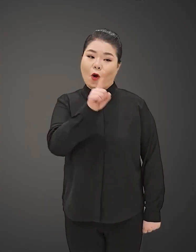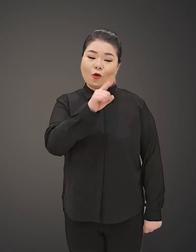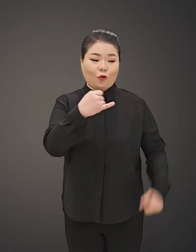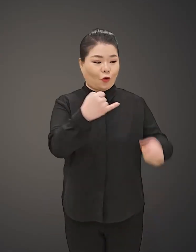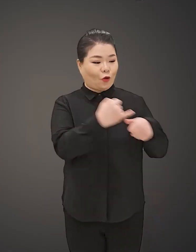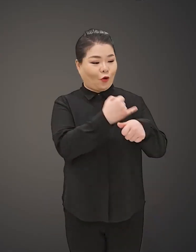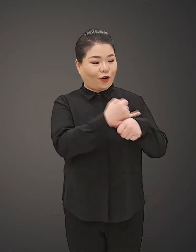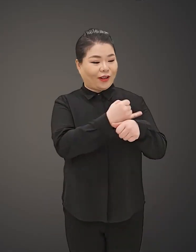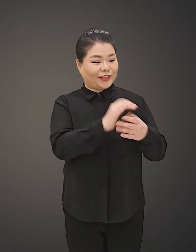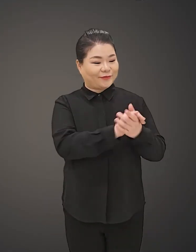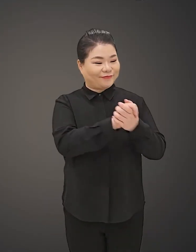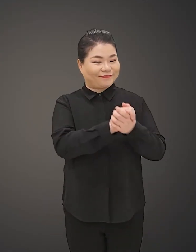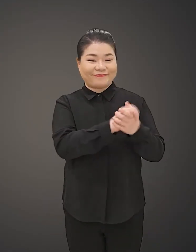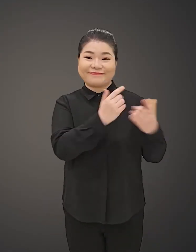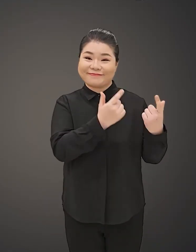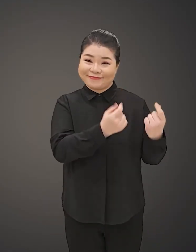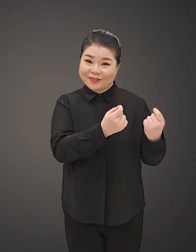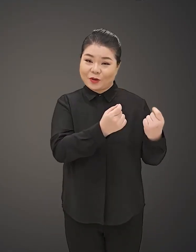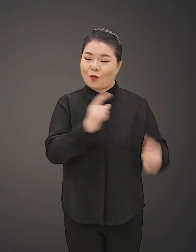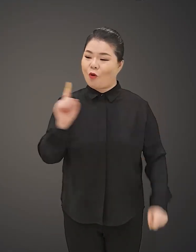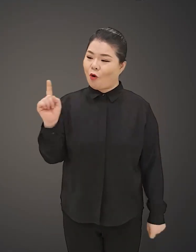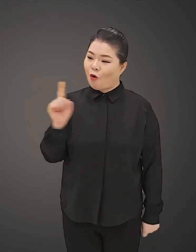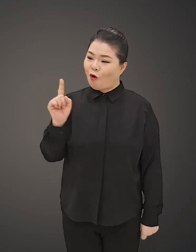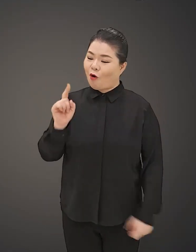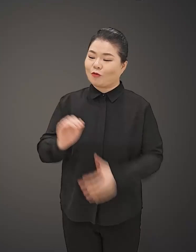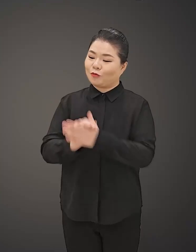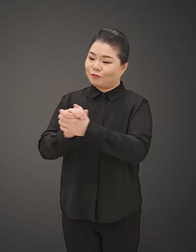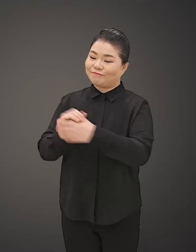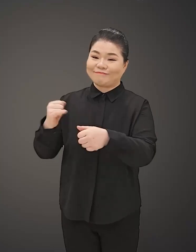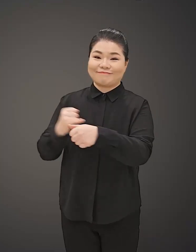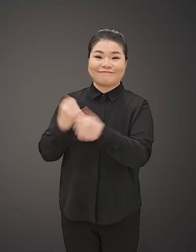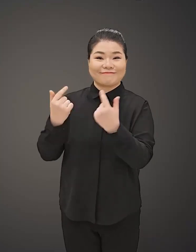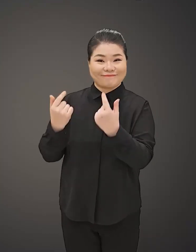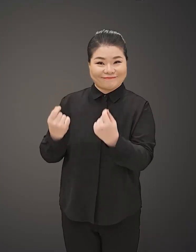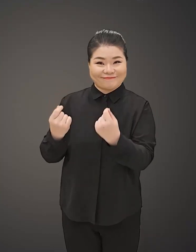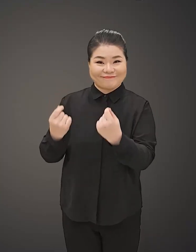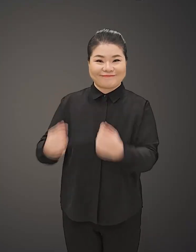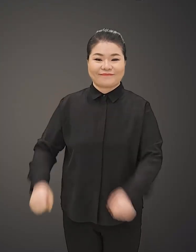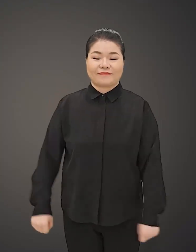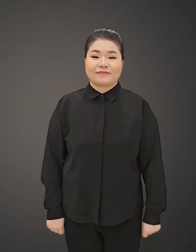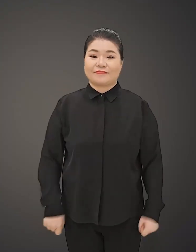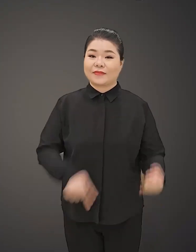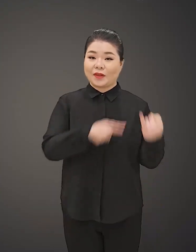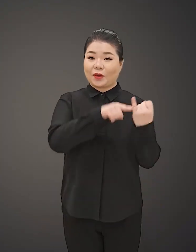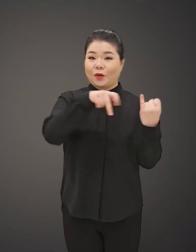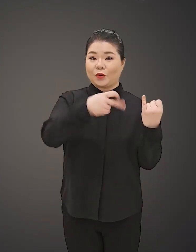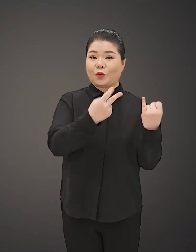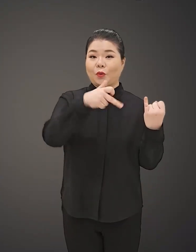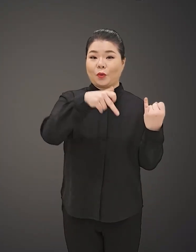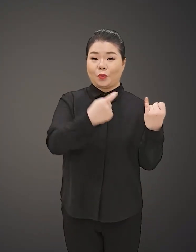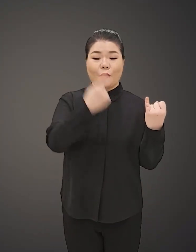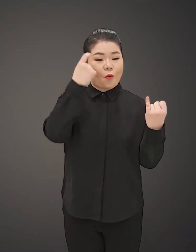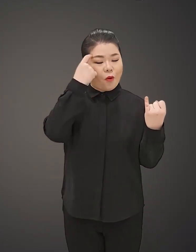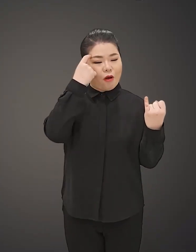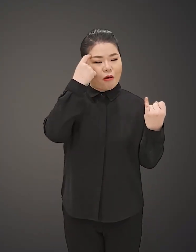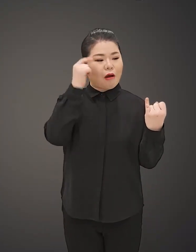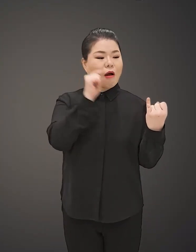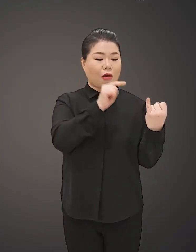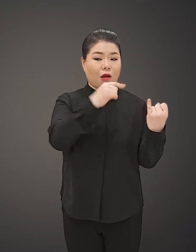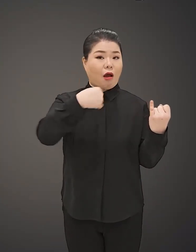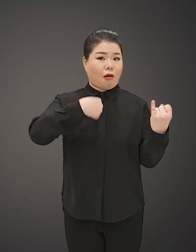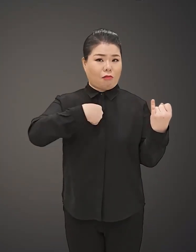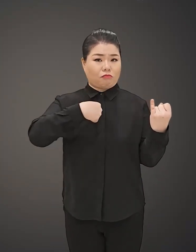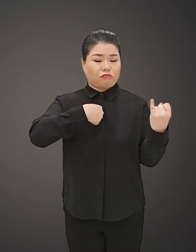어떤 연애는 우정 같고 어떤 우정은 연애 같다. 쇼코를 생각하면 그 애가 나를 더